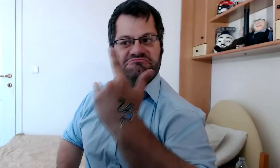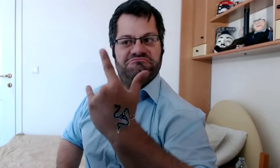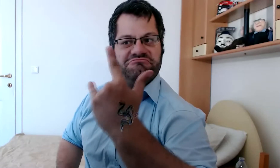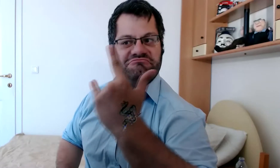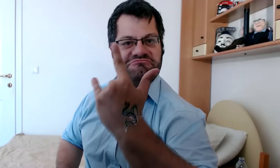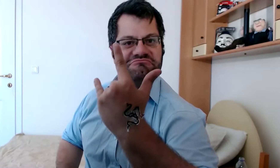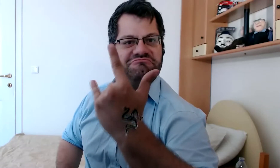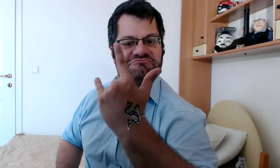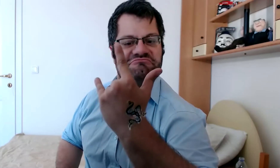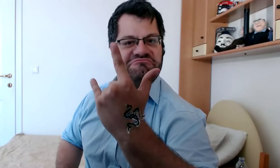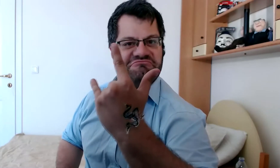Oh